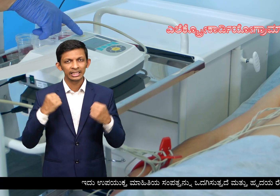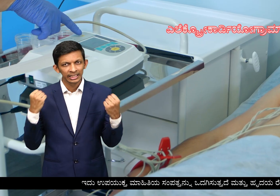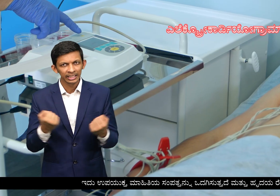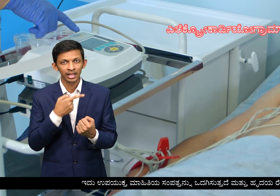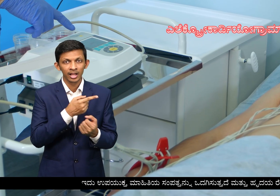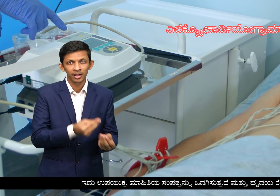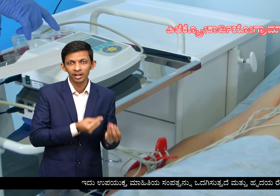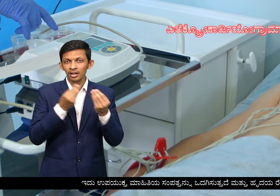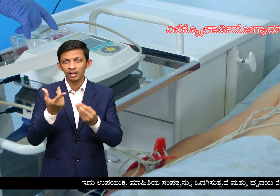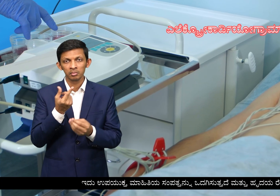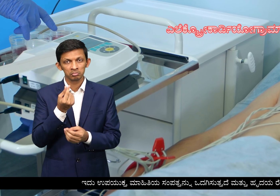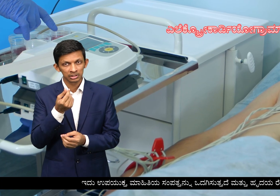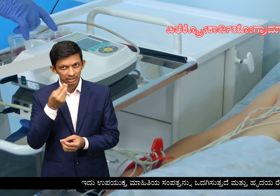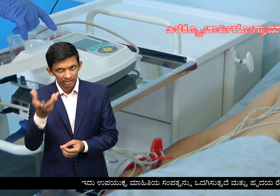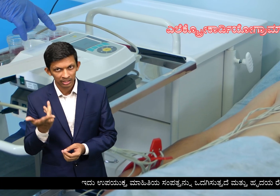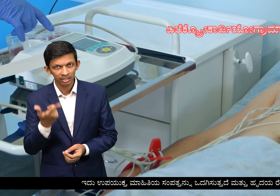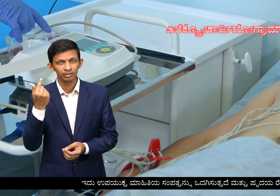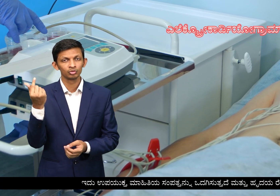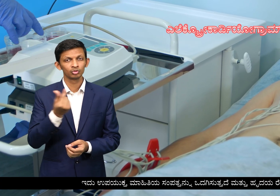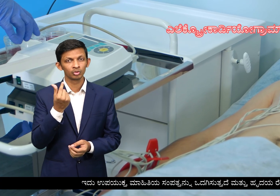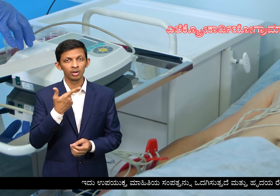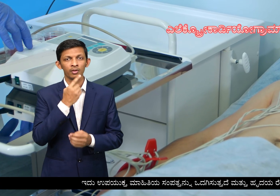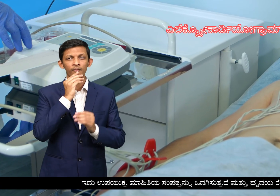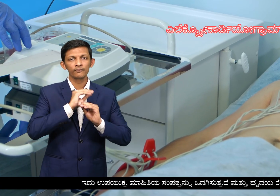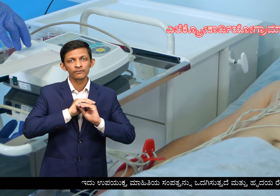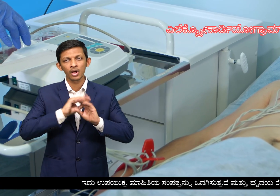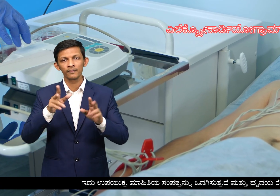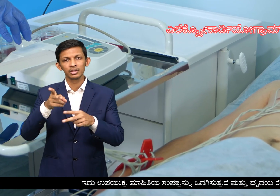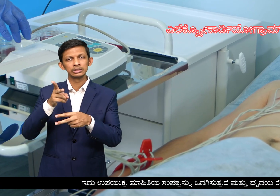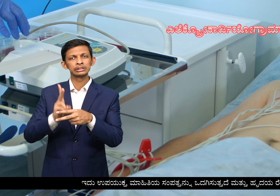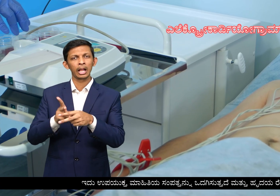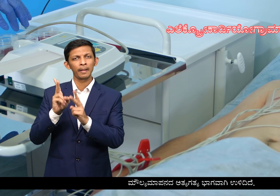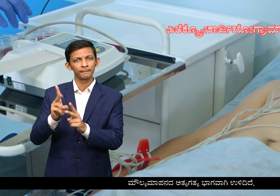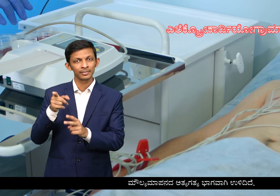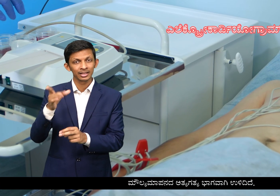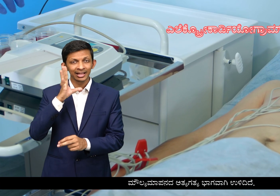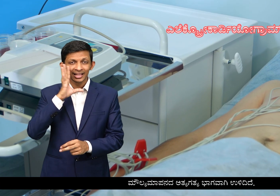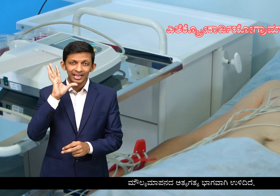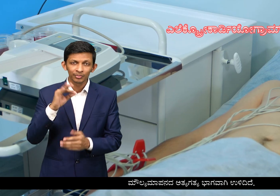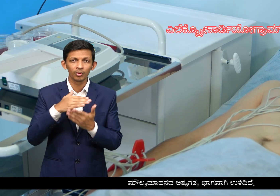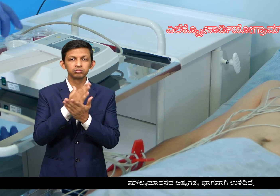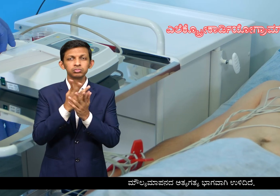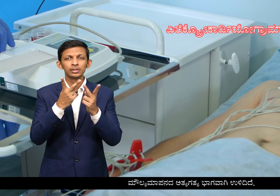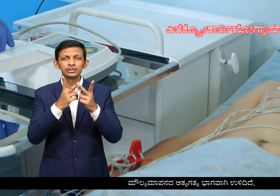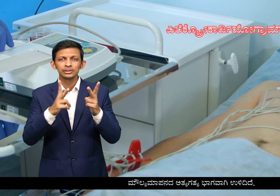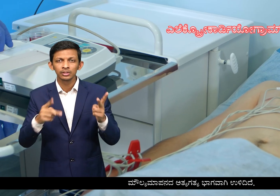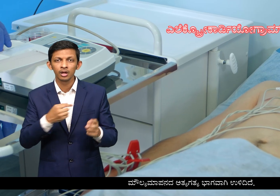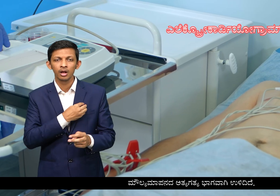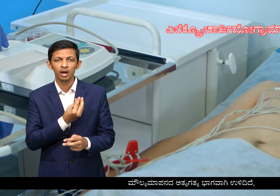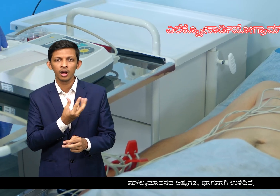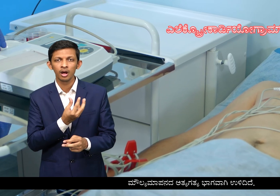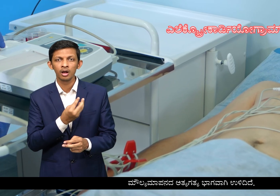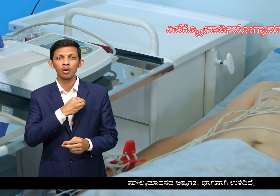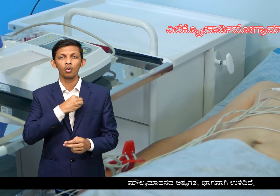ಇದು ಉಪಯುಕ್ತ ಮಾಹಿತಿಯ ಸಂಪತ್ತನ್ನು ಒದಗಿಸುತ್ತದೆ ಮತ್ತು ಹೃದಯ ರೋಗಿಗಳ ಮೌಲ್ಯಮಾಪನದ ಅಗತ್ಯ